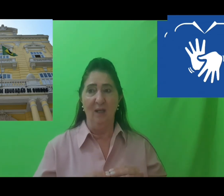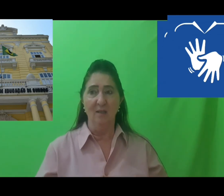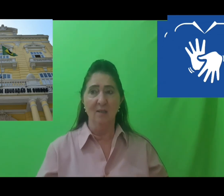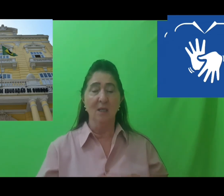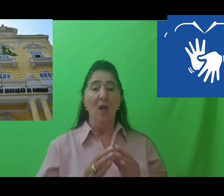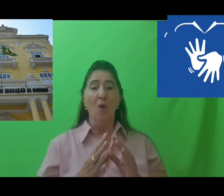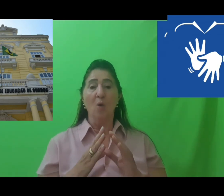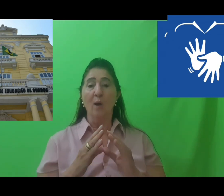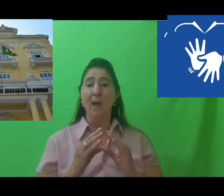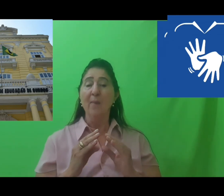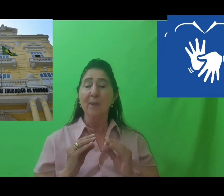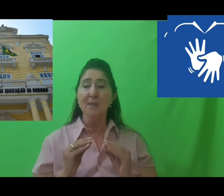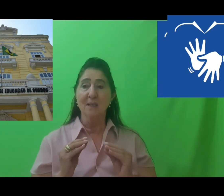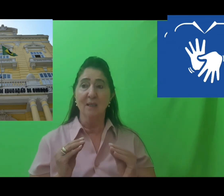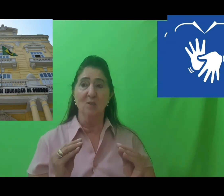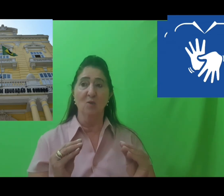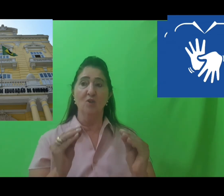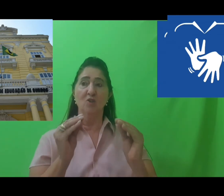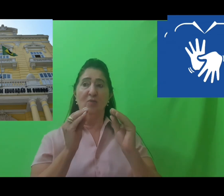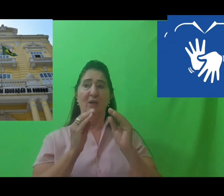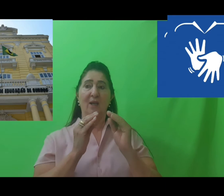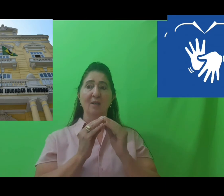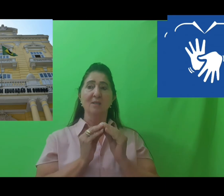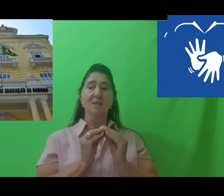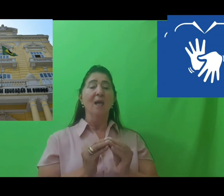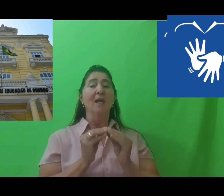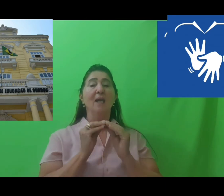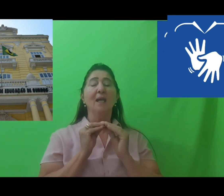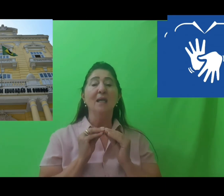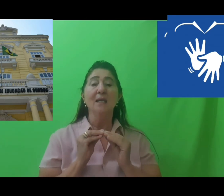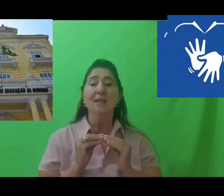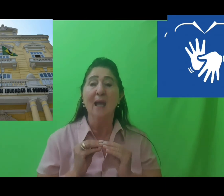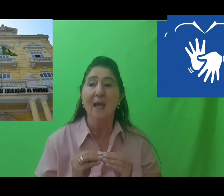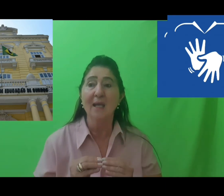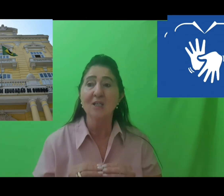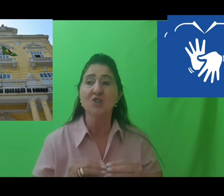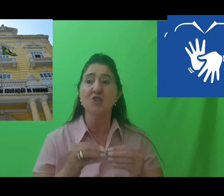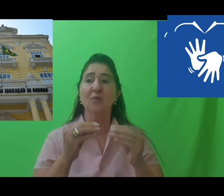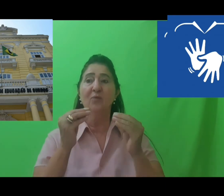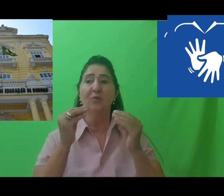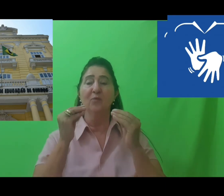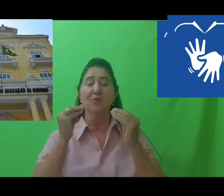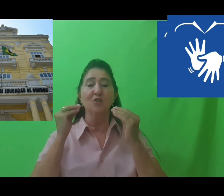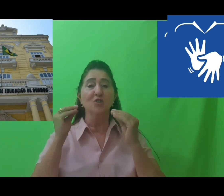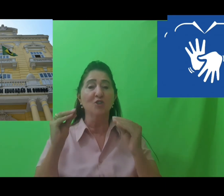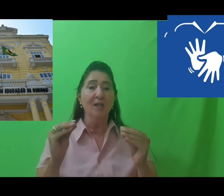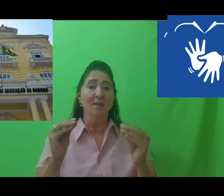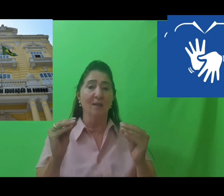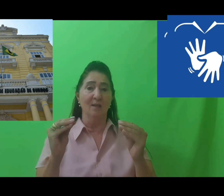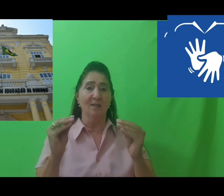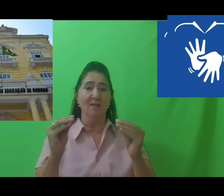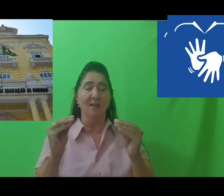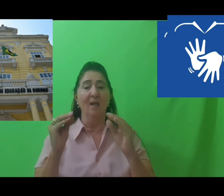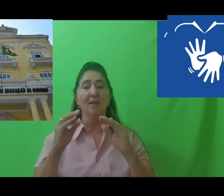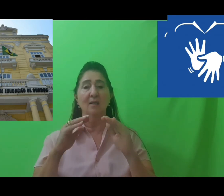diferentes, com representações diferentes e ideias distintas entre